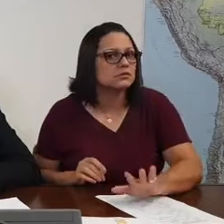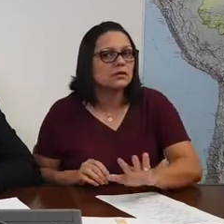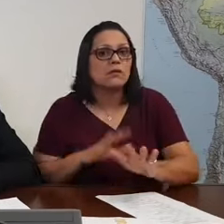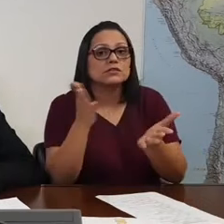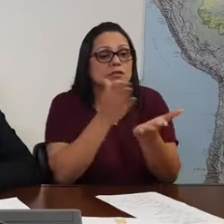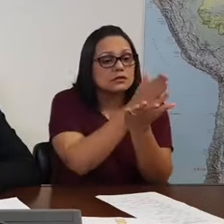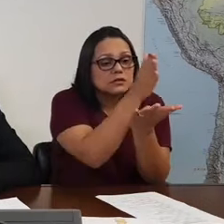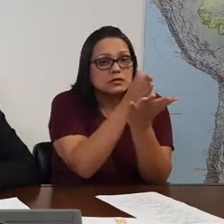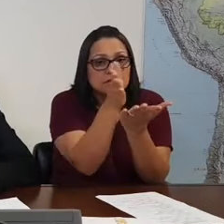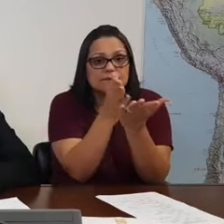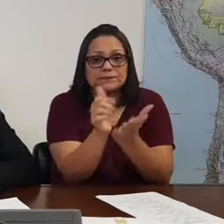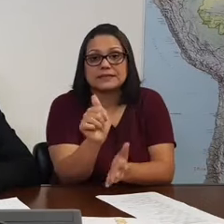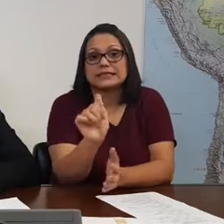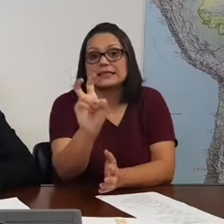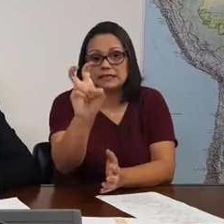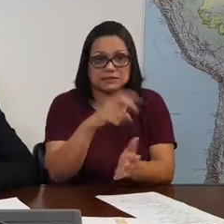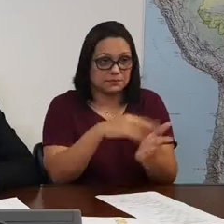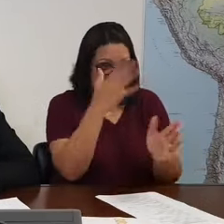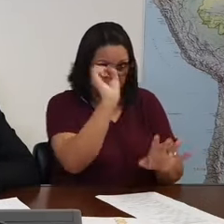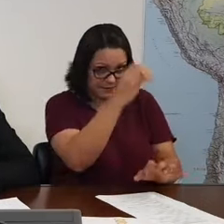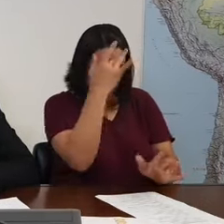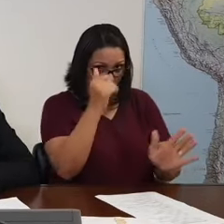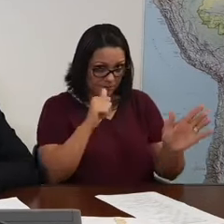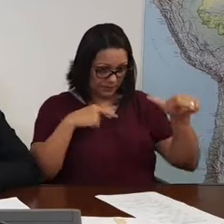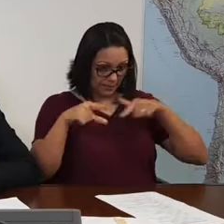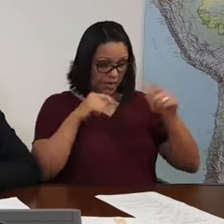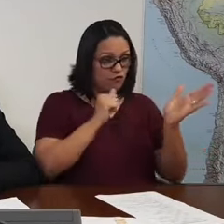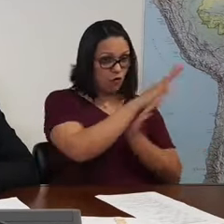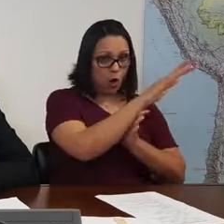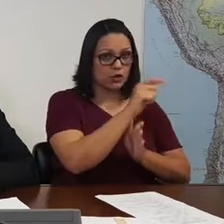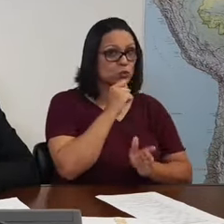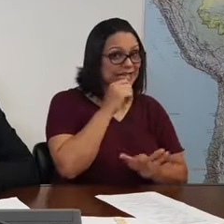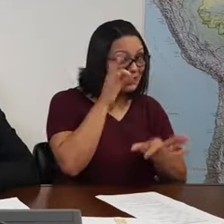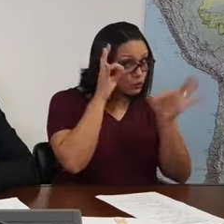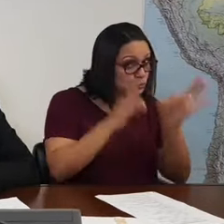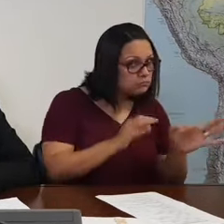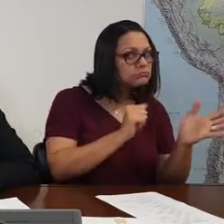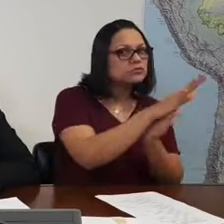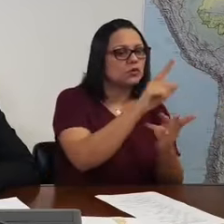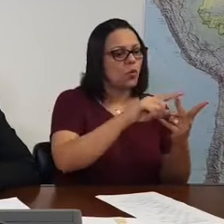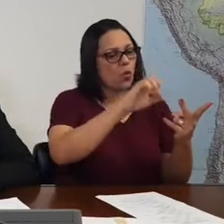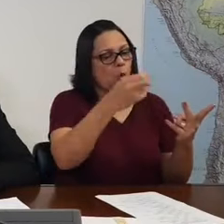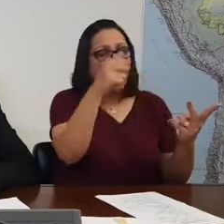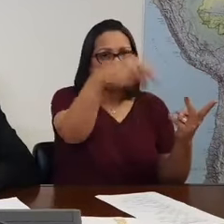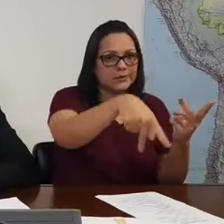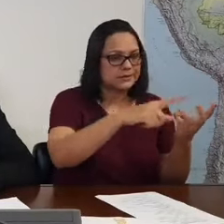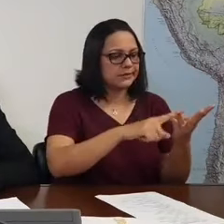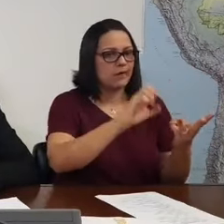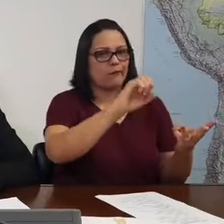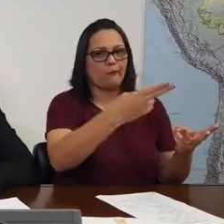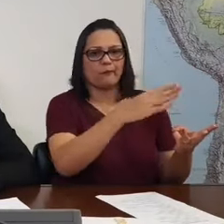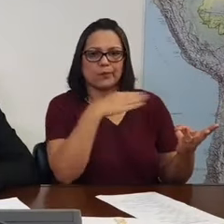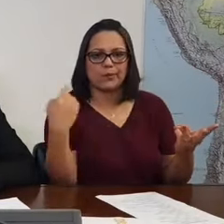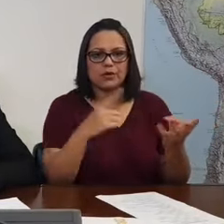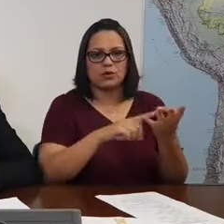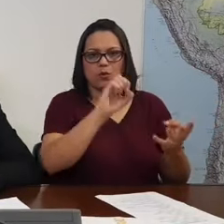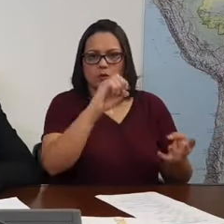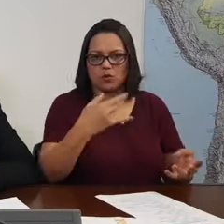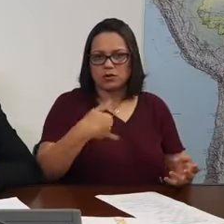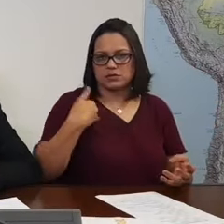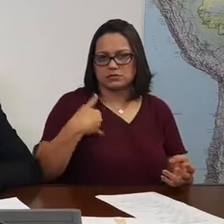atualmente, 15. Né? Demissão sem justa causa, aposentadoria, falecimento, idade igual ou superior a 70